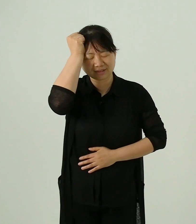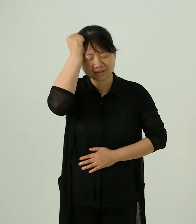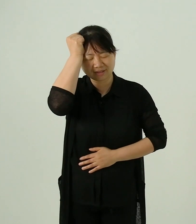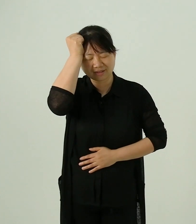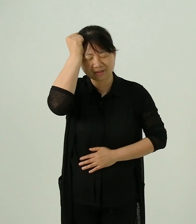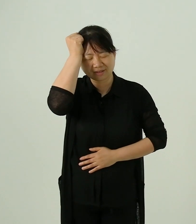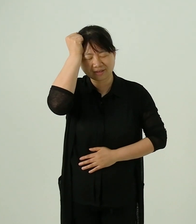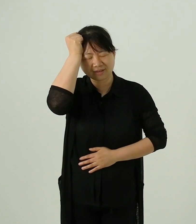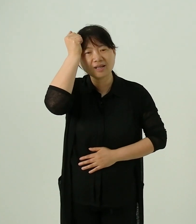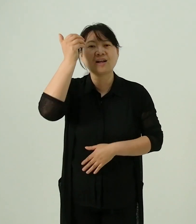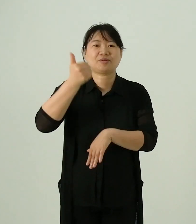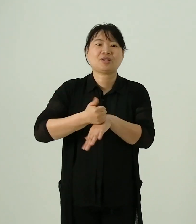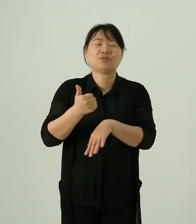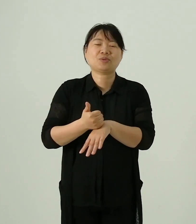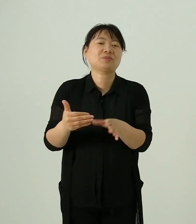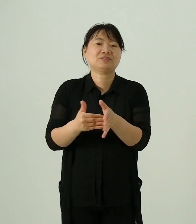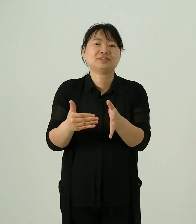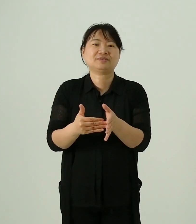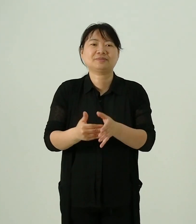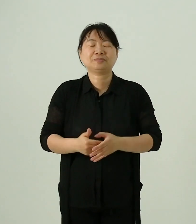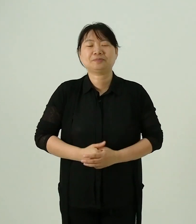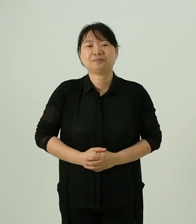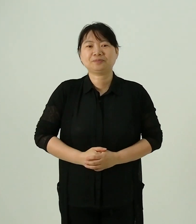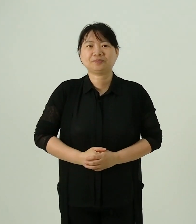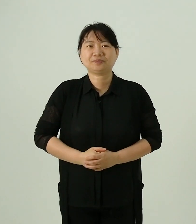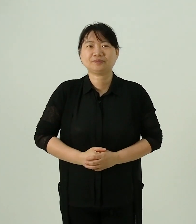기억하다로 결론이 마무리가 됩니다.